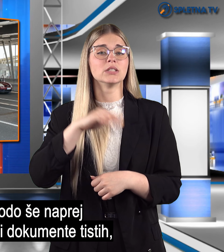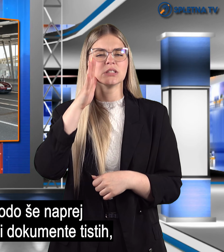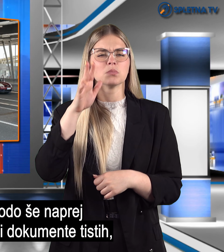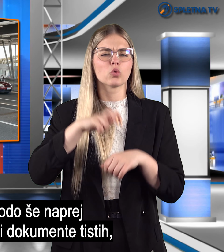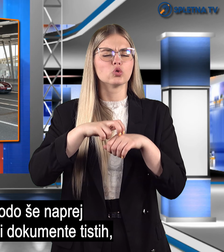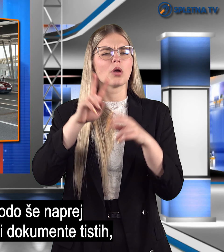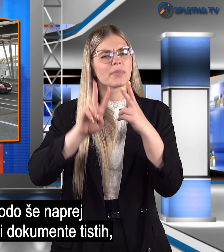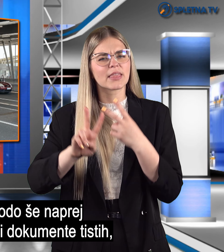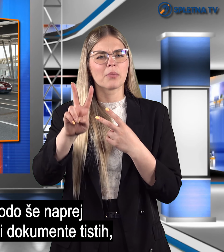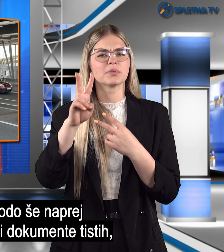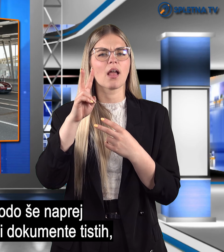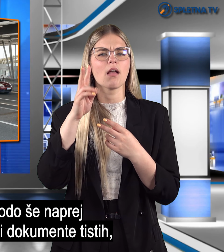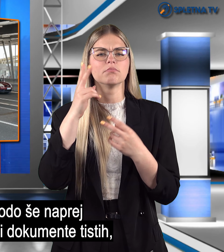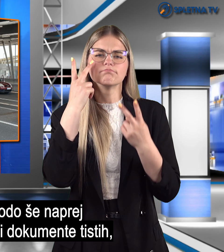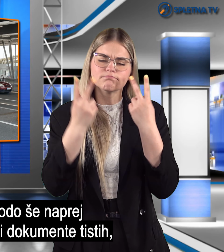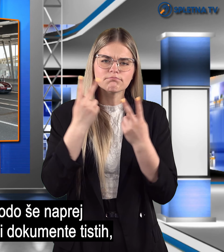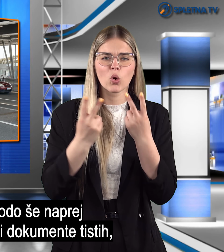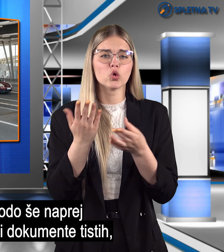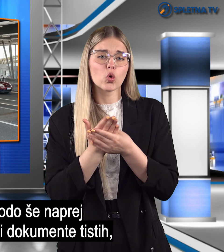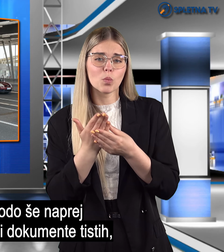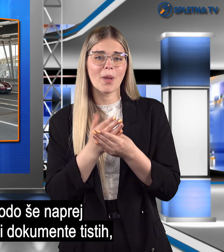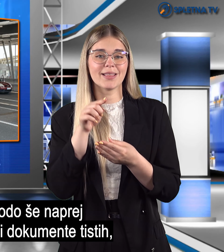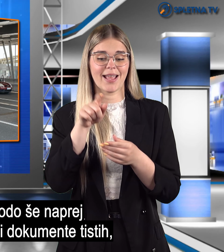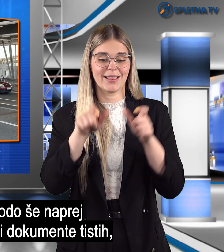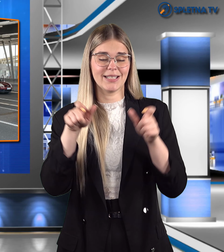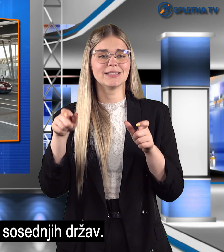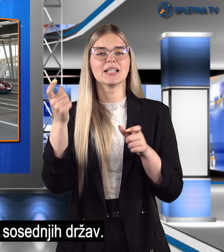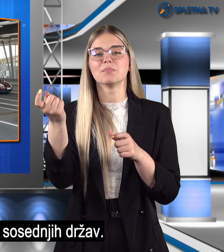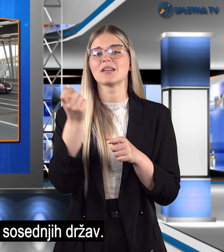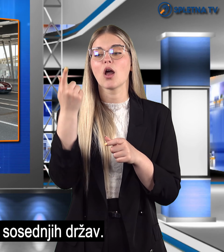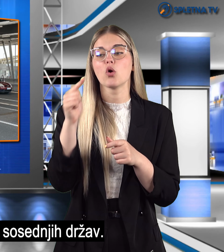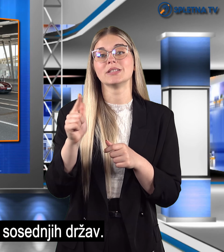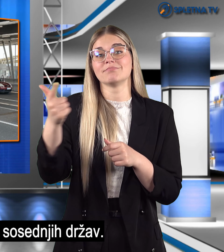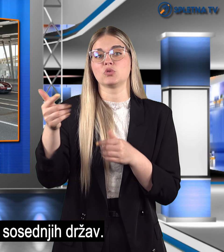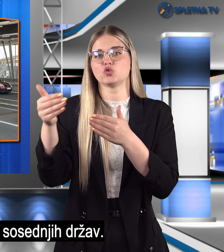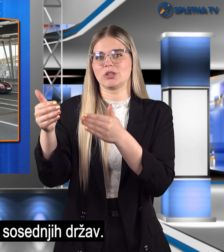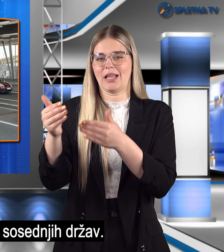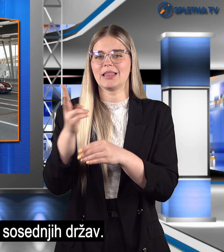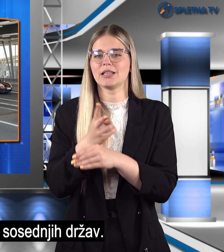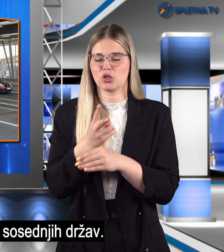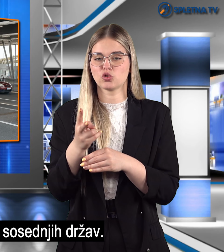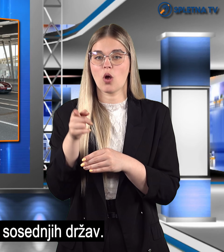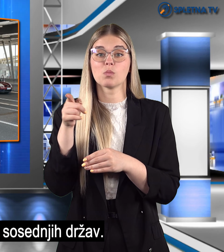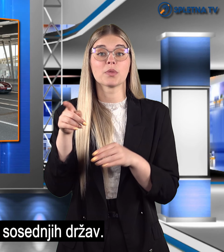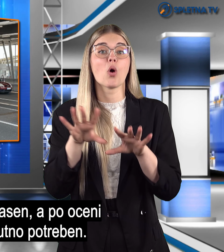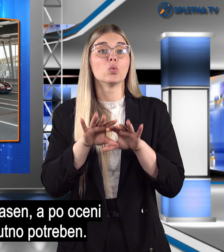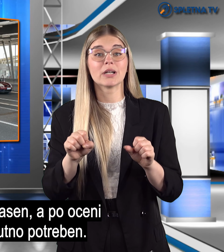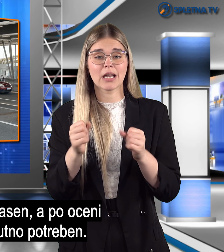Policisti bodo še naprej lahko preverjali dokumente tistih, ki prihajajo iz sosednjih držav. Ukrep